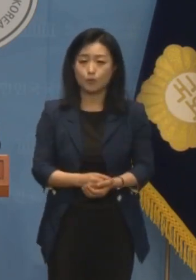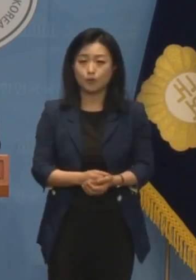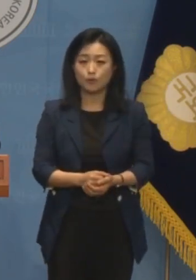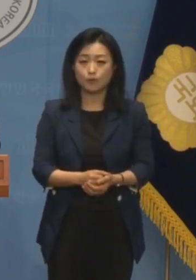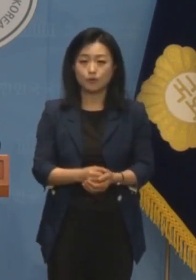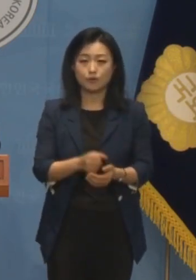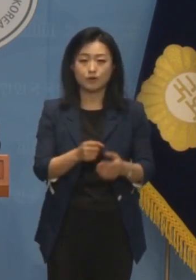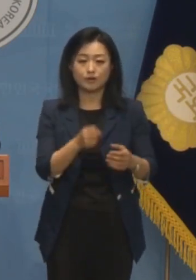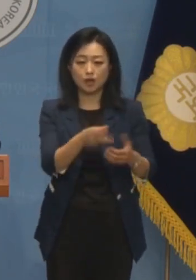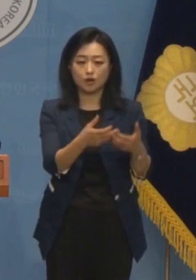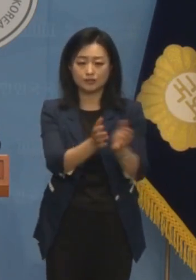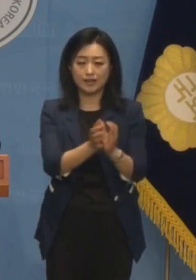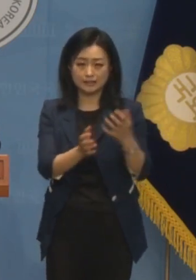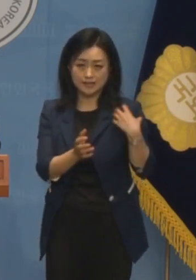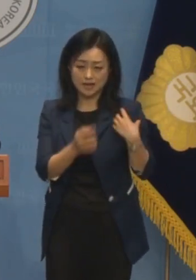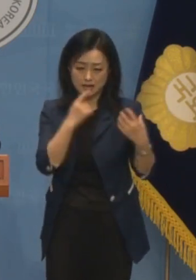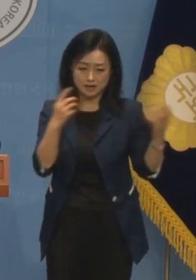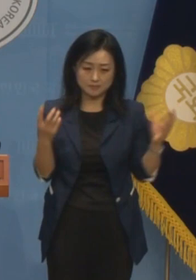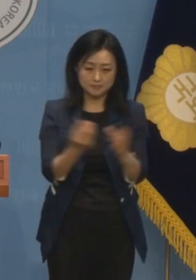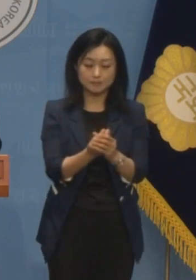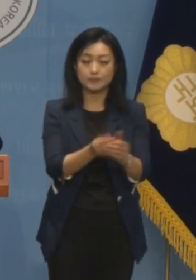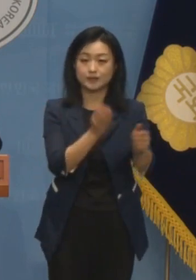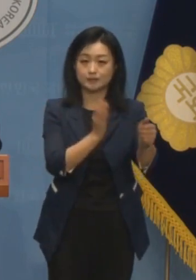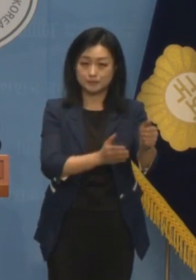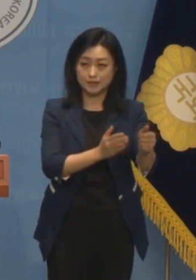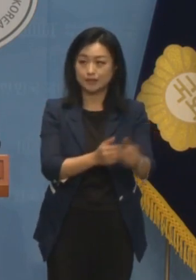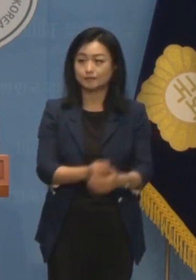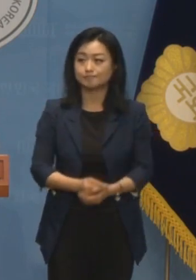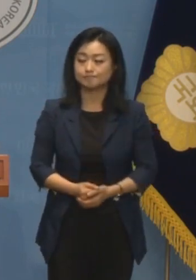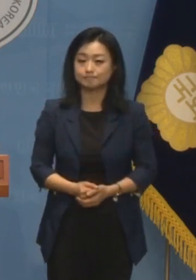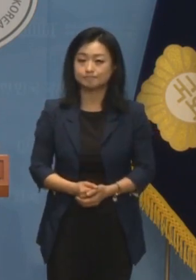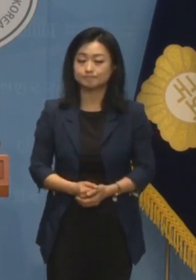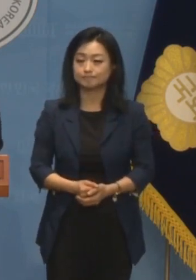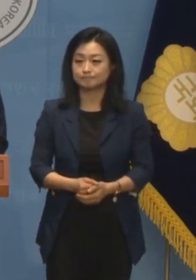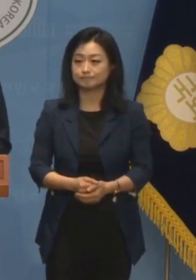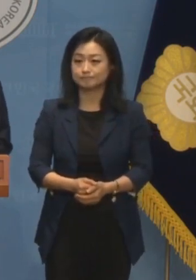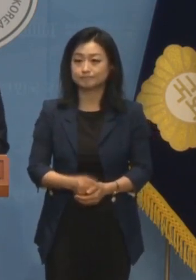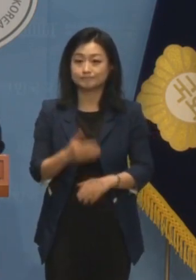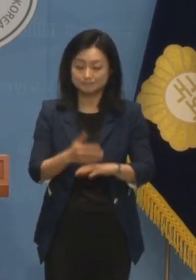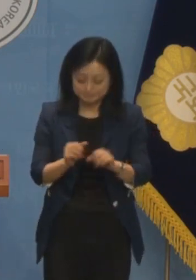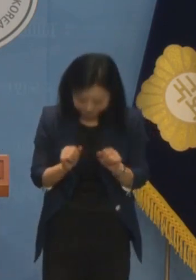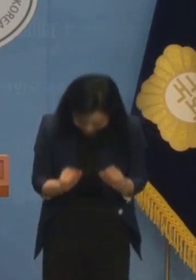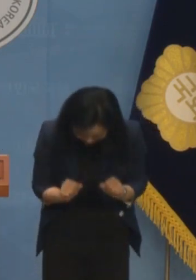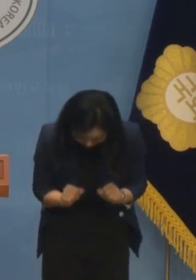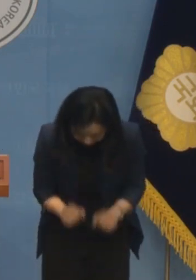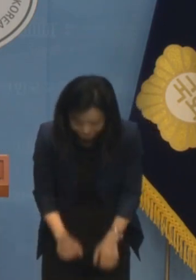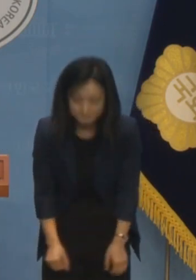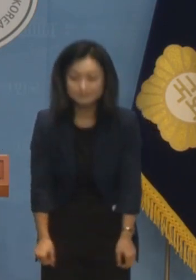책임을 무겁게 지기 바랍니다. 감사합니다.